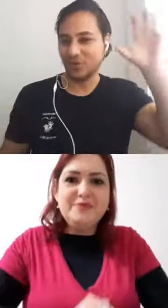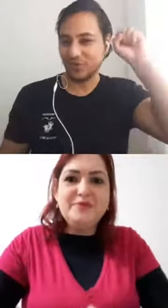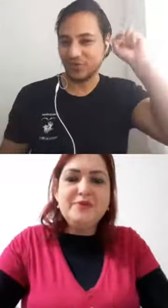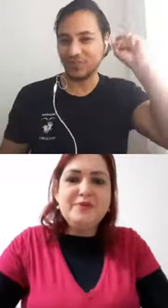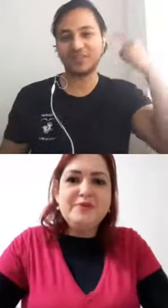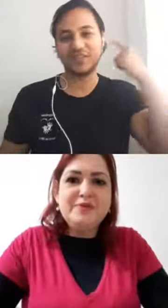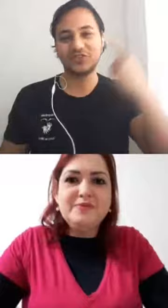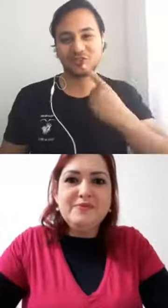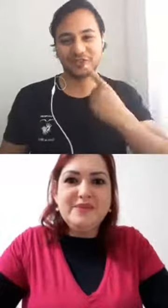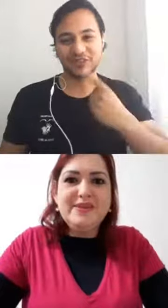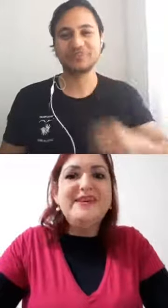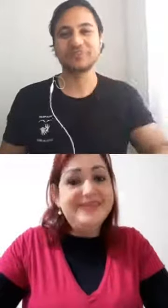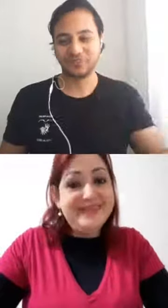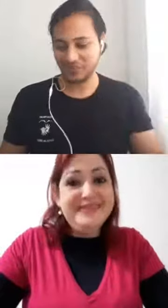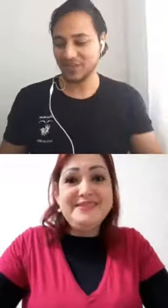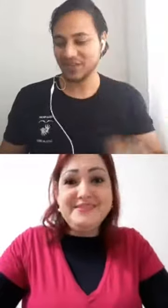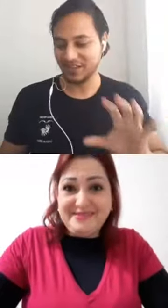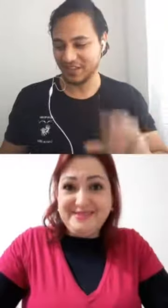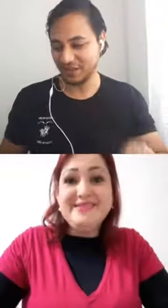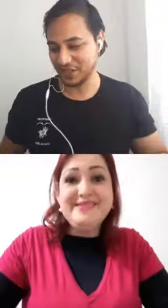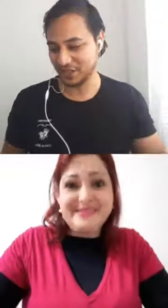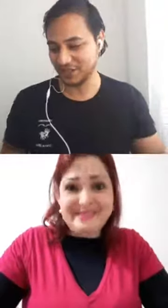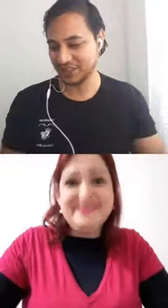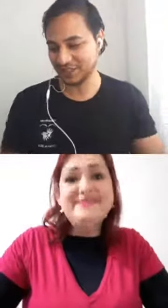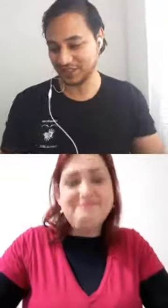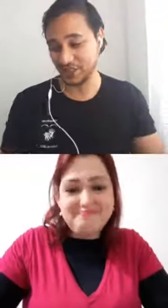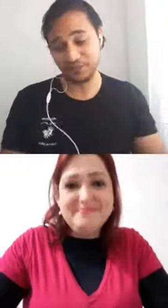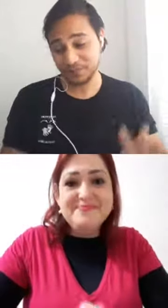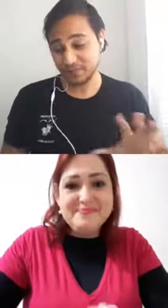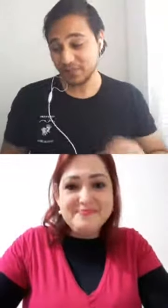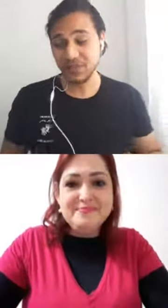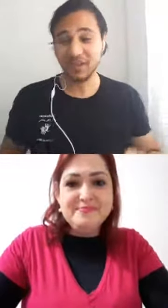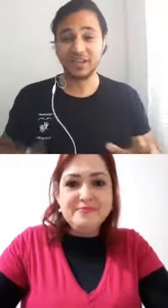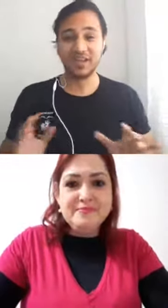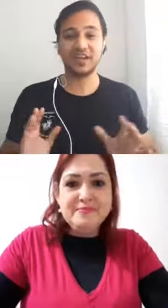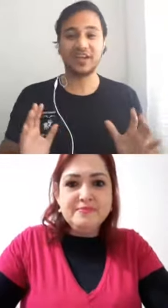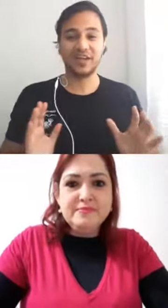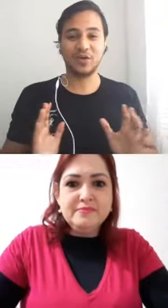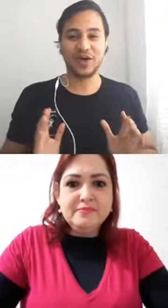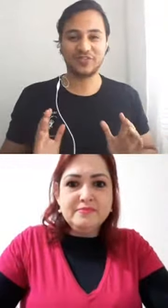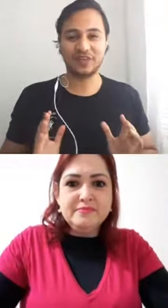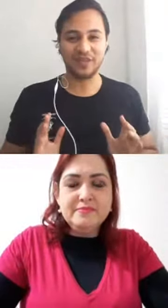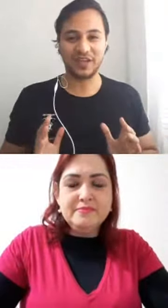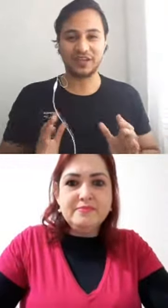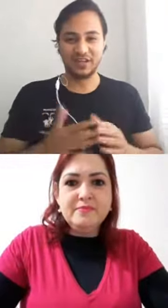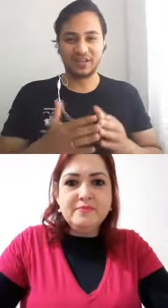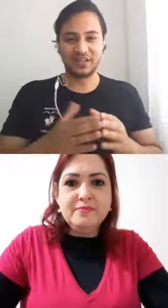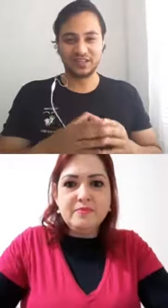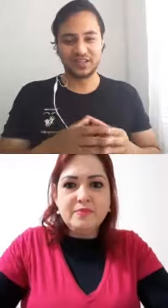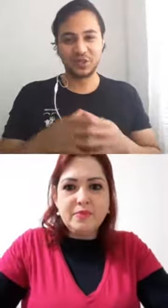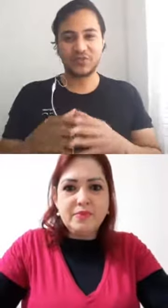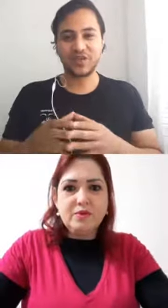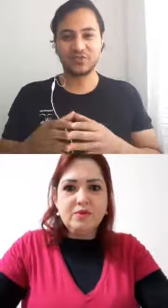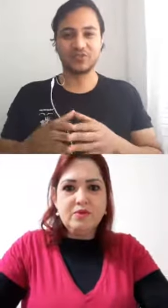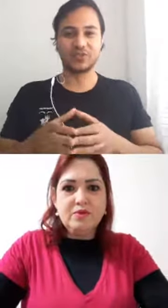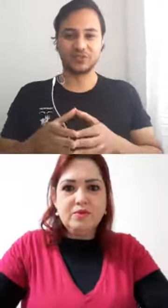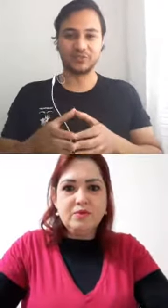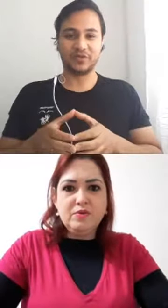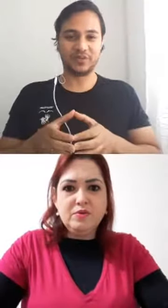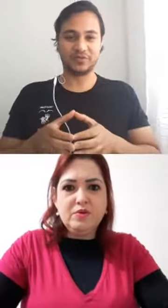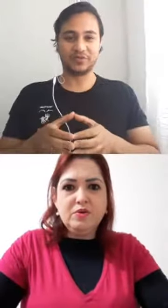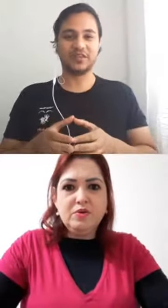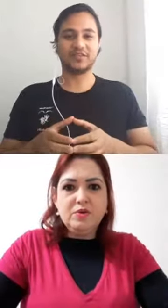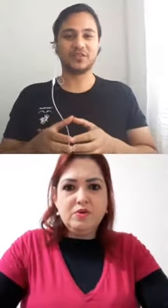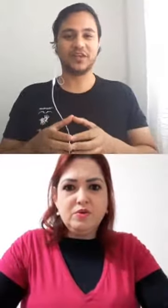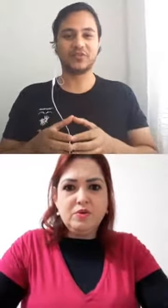Então, ouvintes e surdos. Uhum. Então, a gente entrou nessa questão. Uhum. Que o básico é o quê? Se não tivesse os surdos, por